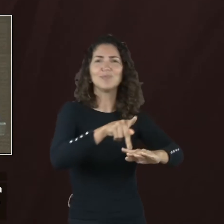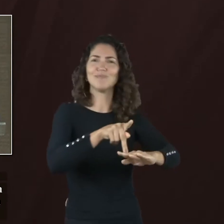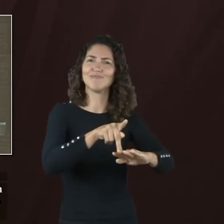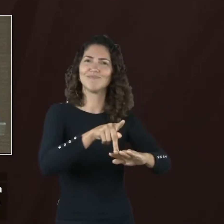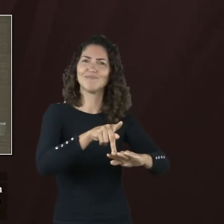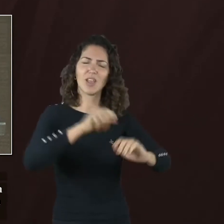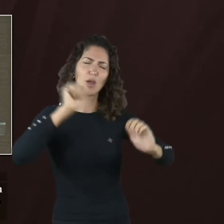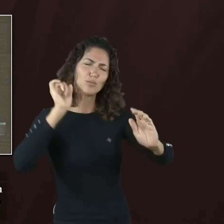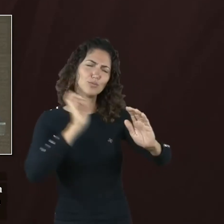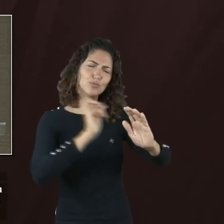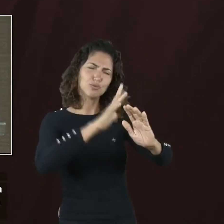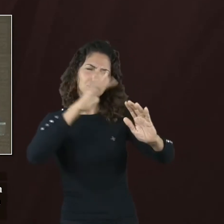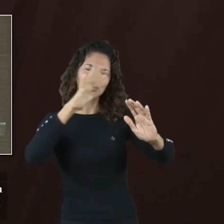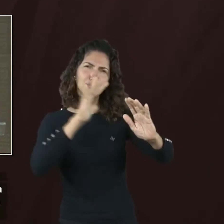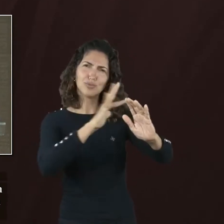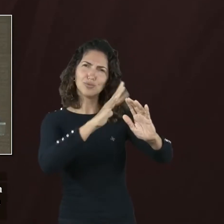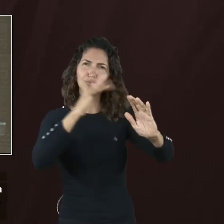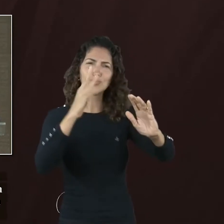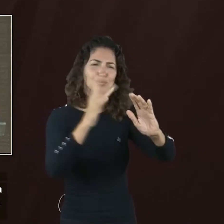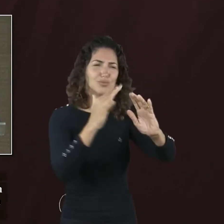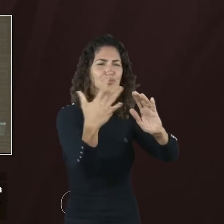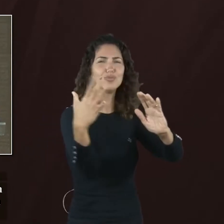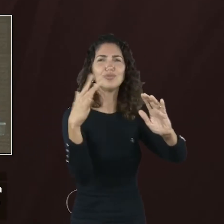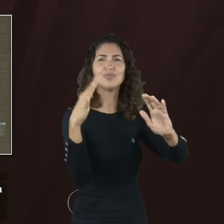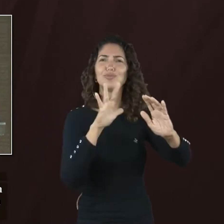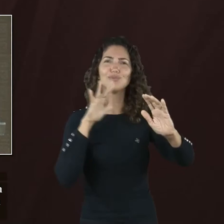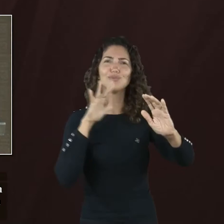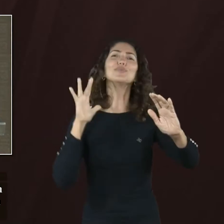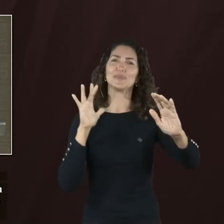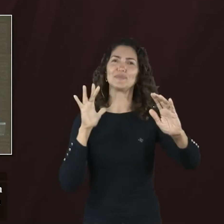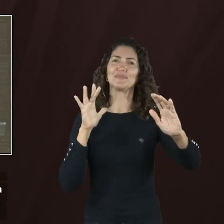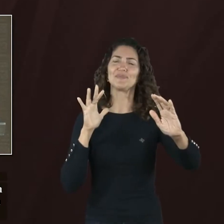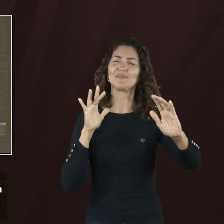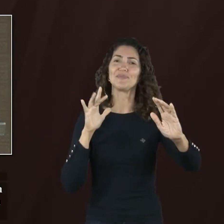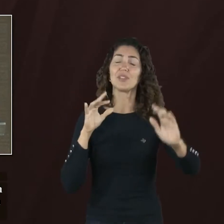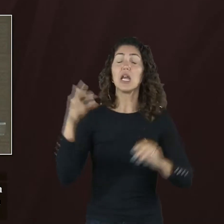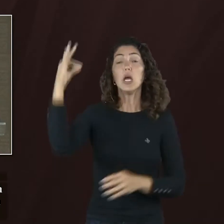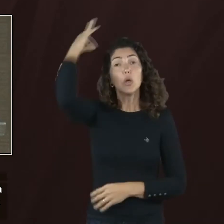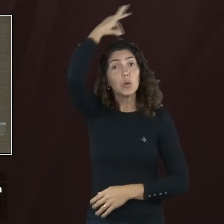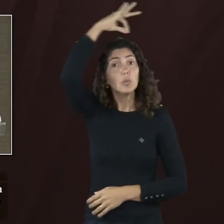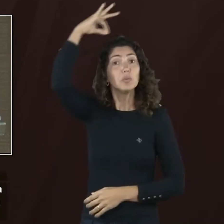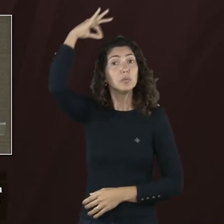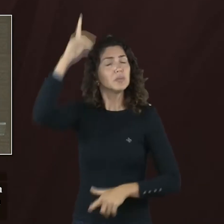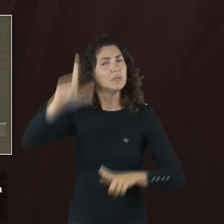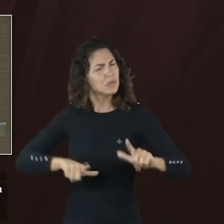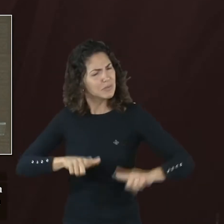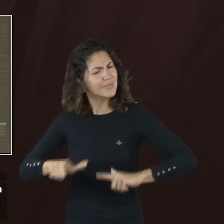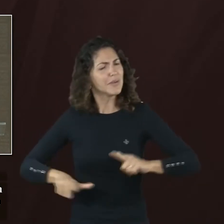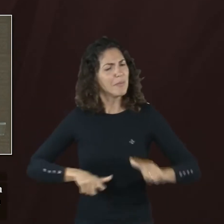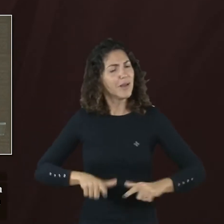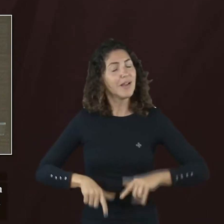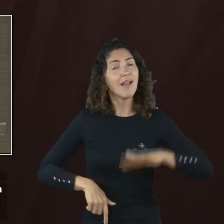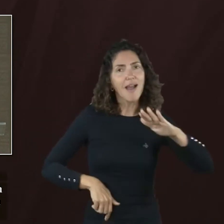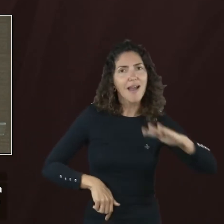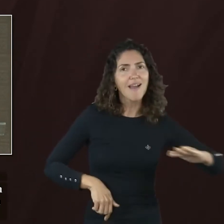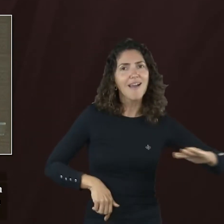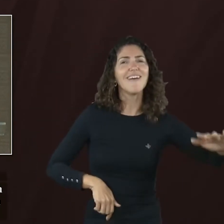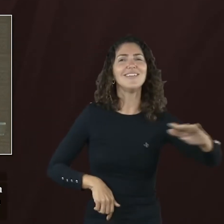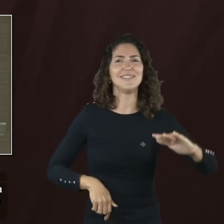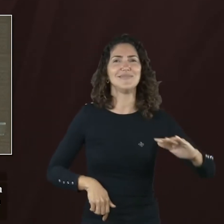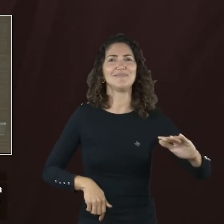vai apresentar? O Espírito vai fazer esse trabalho e vai apresentar essa